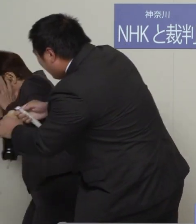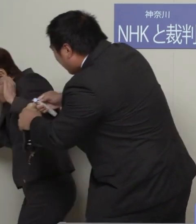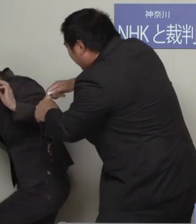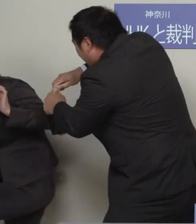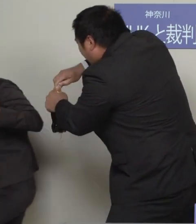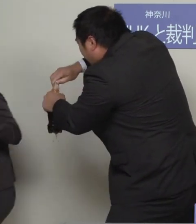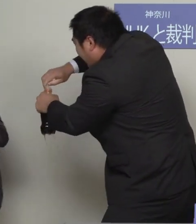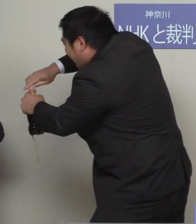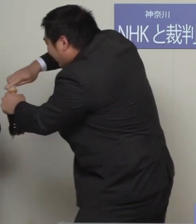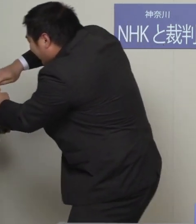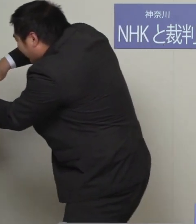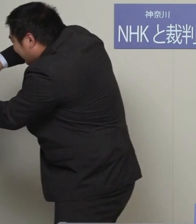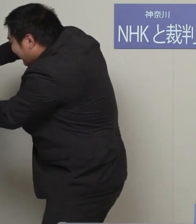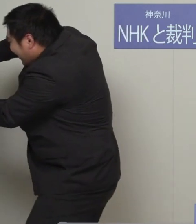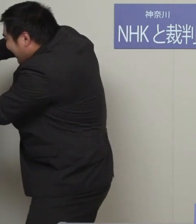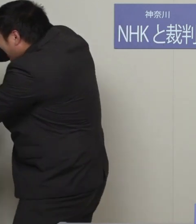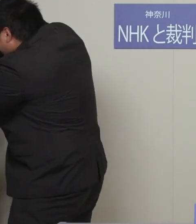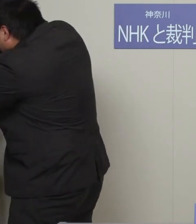します。